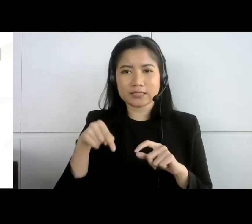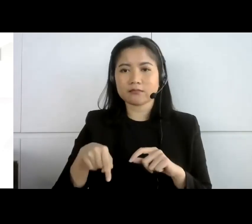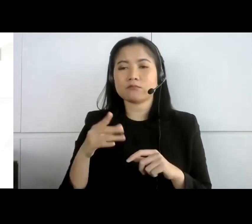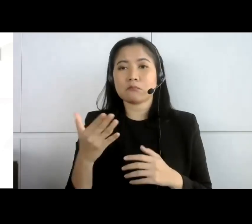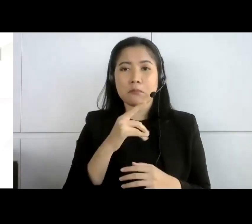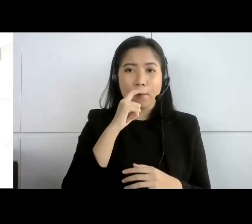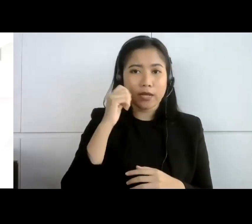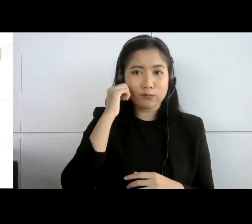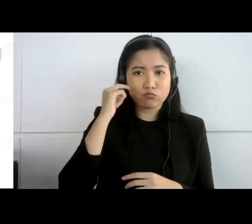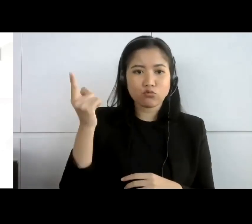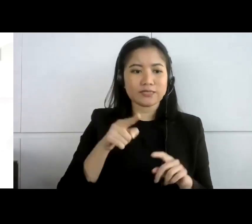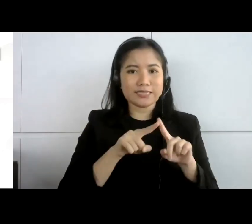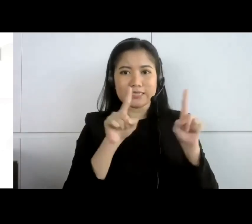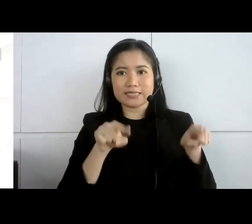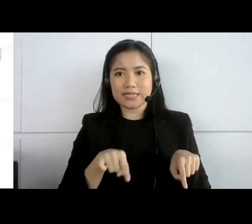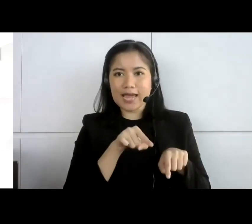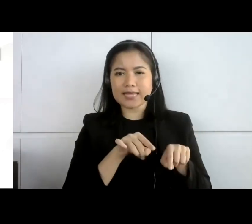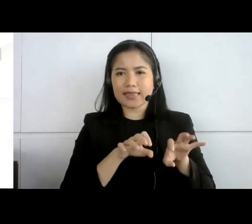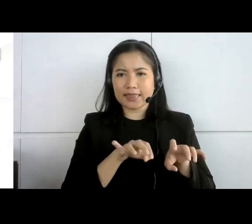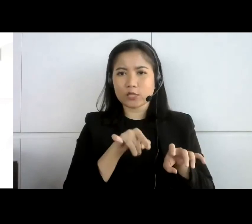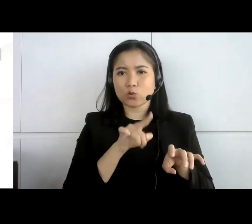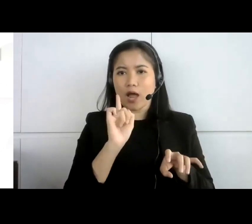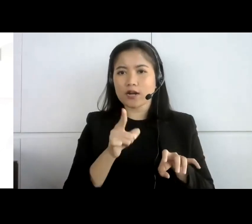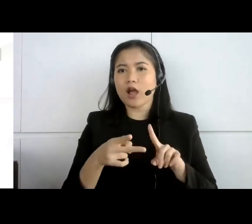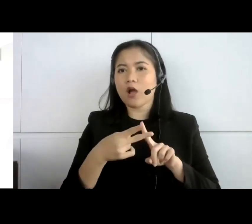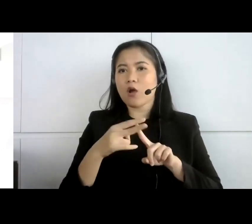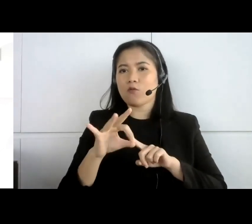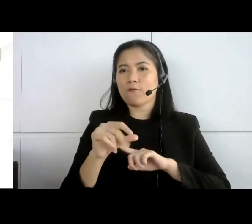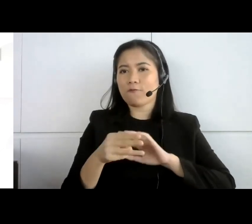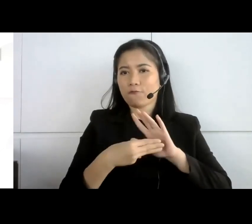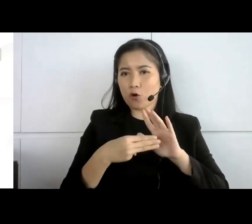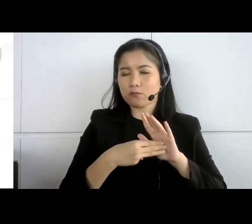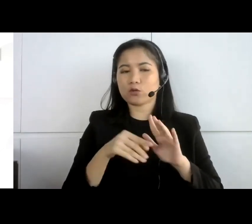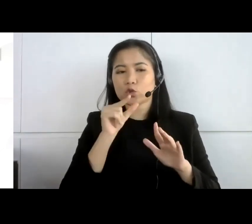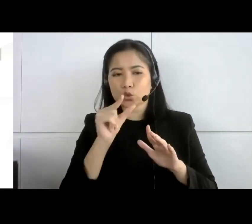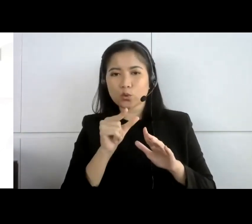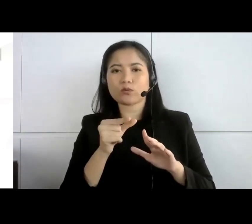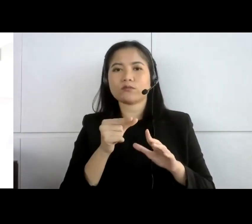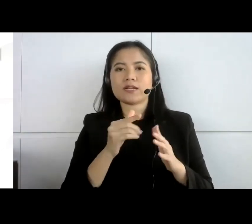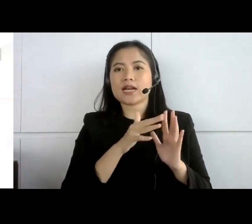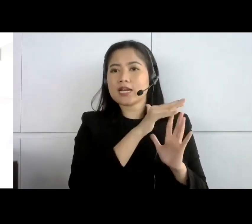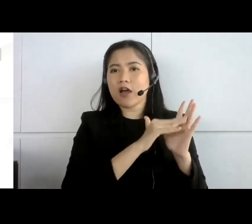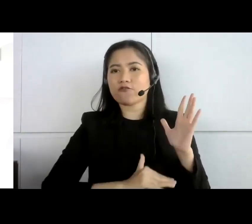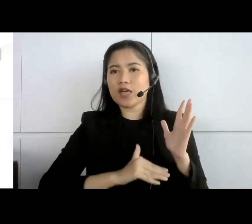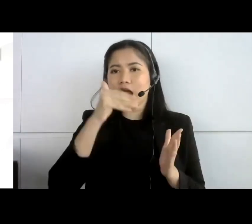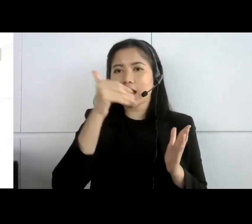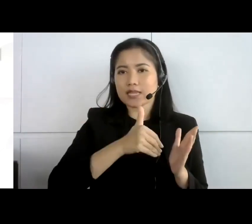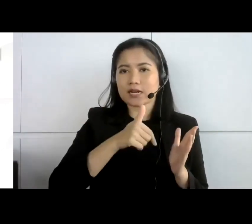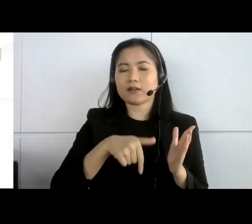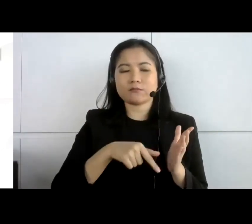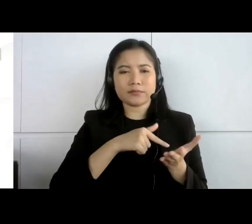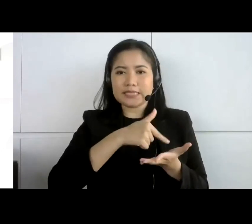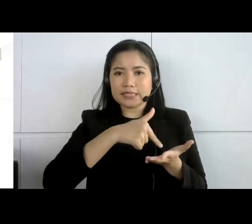ada form untuk absensi, boleh diisi sekalian. Dan bila ada pertanyaan, nanti sampaikan saja di kolom